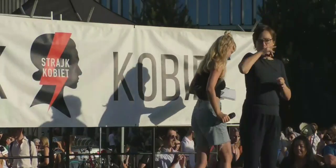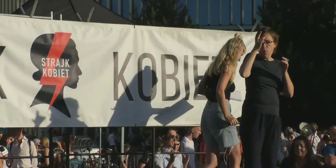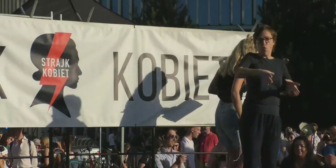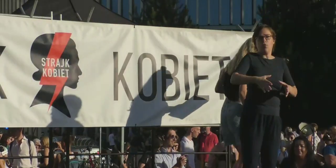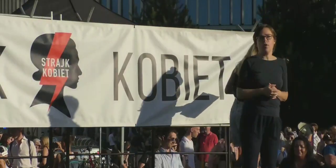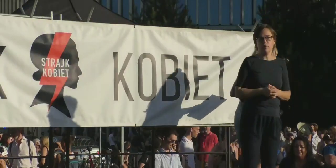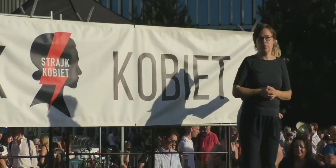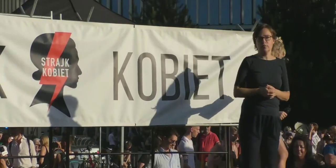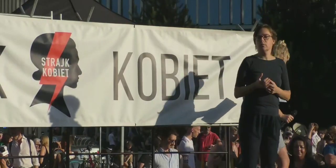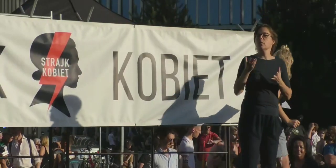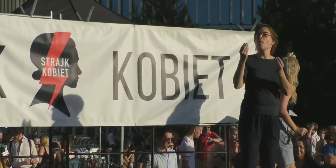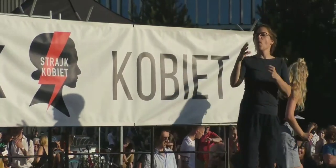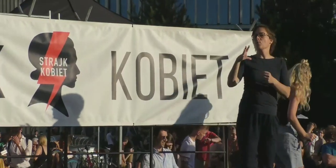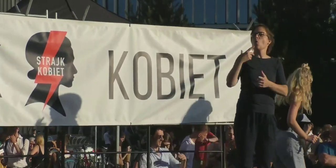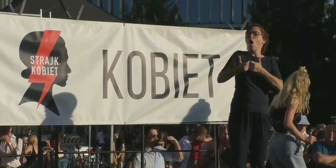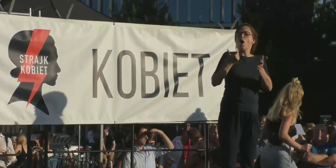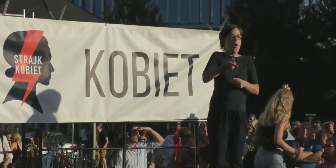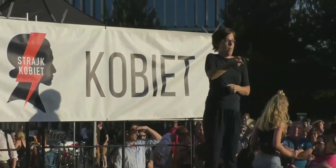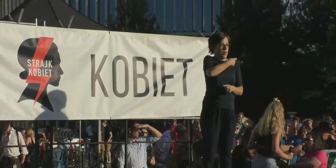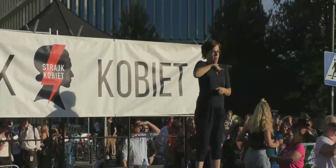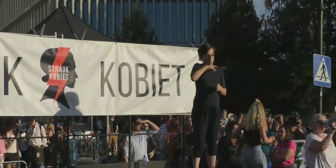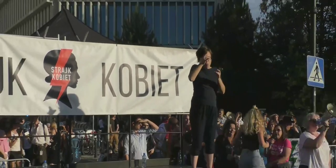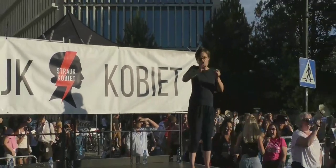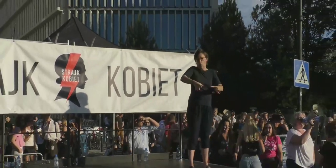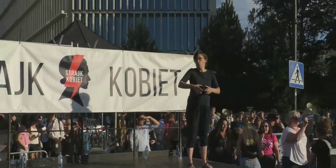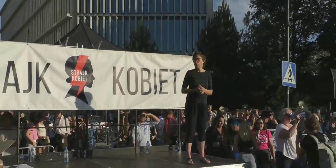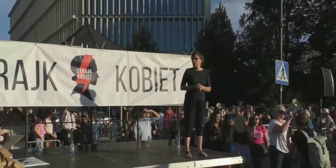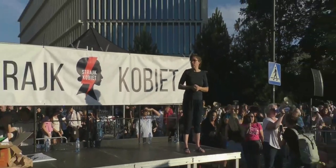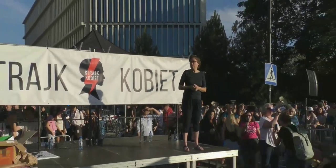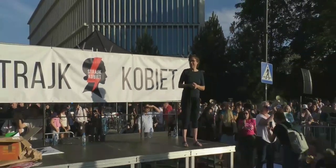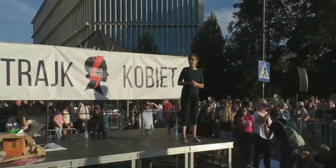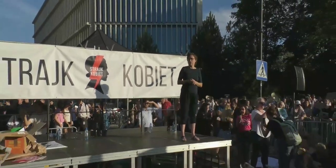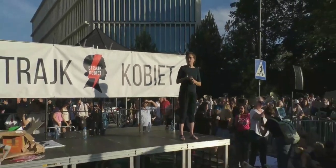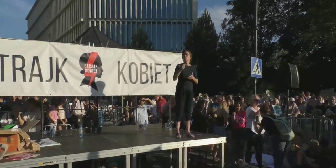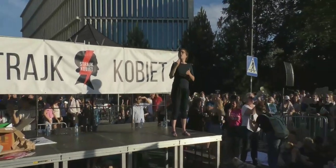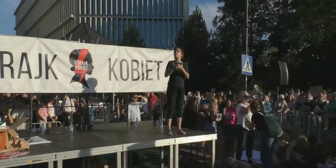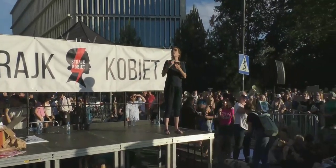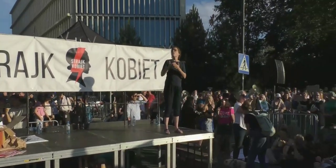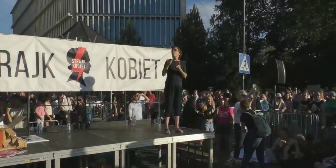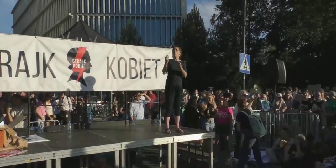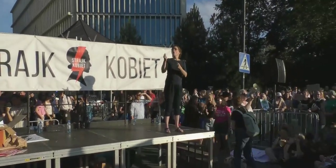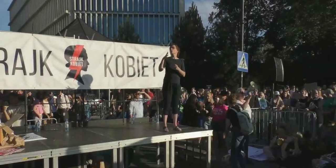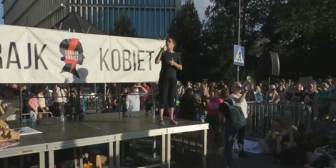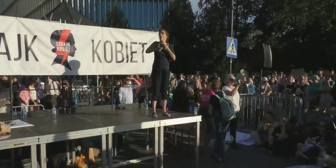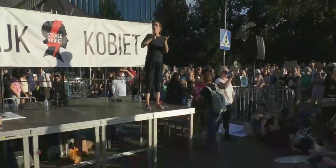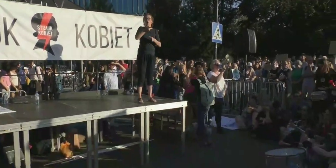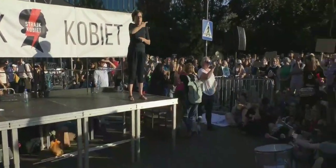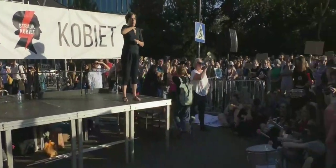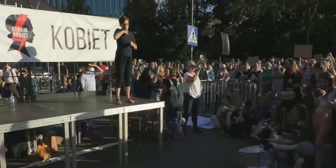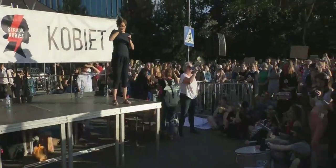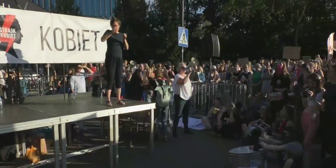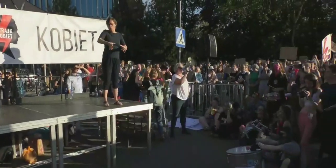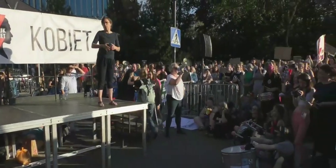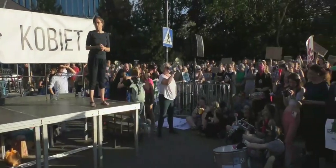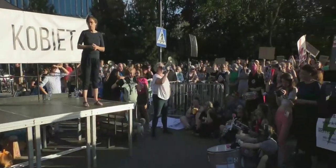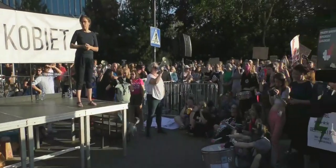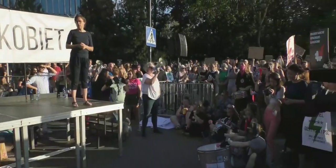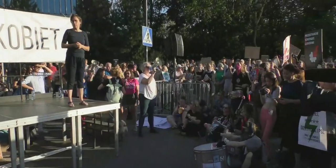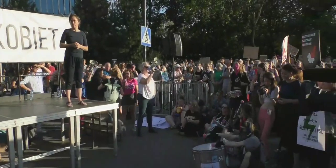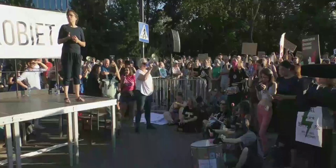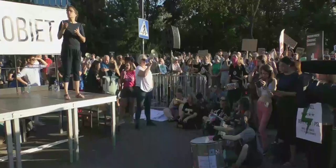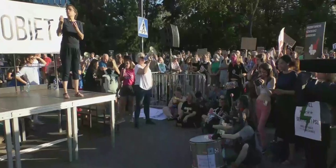nas nie wkurwiać! Trzeba było nas nie wkurwiać! Trzeba było nas